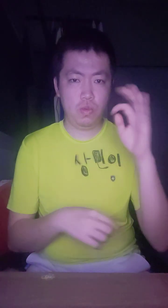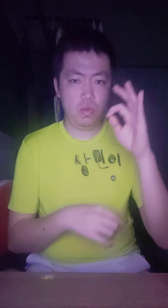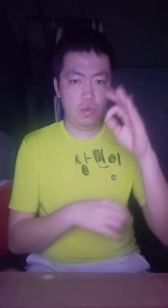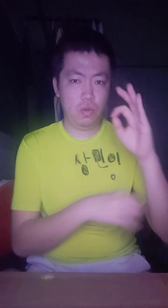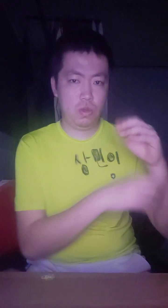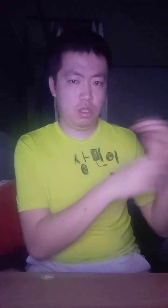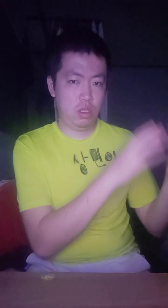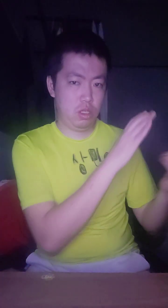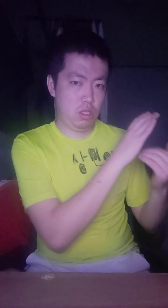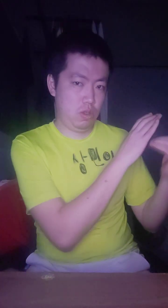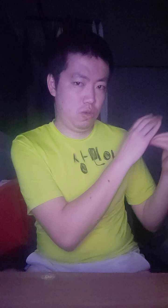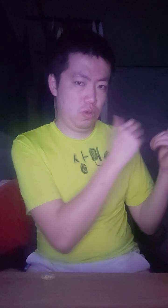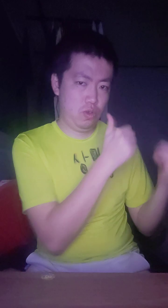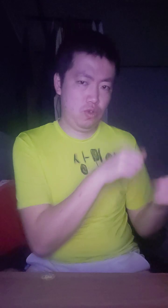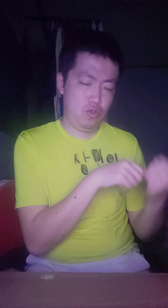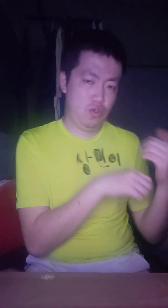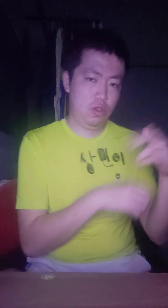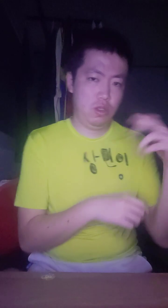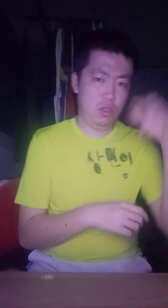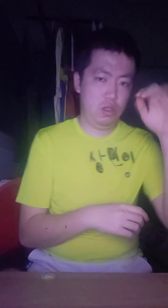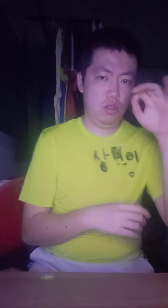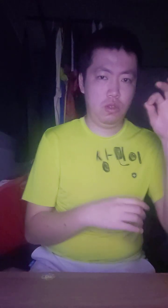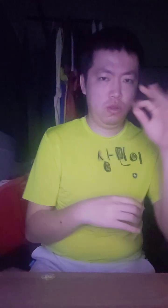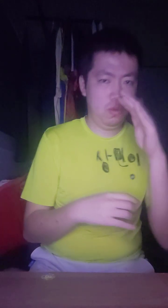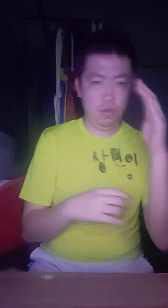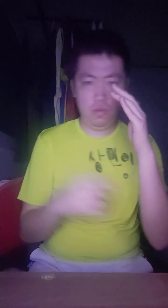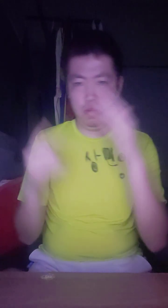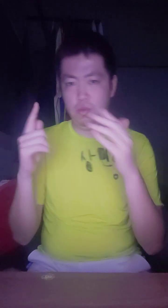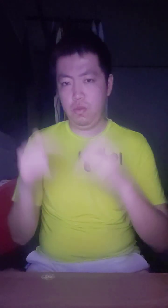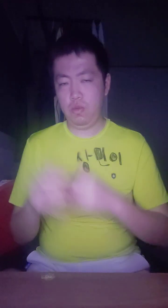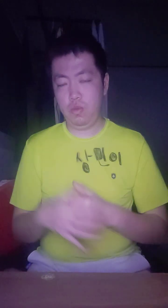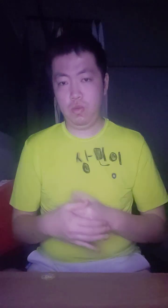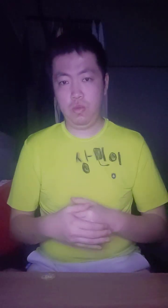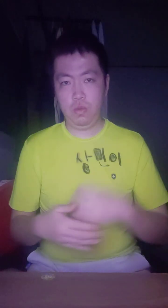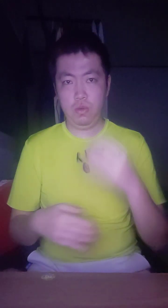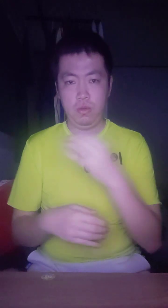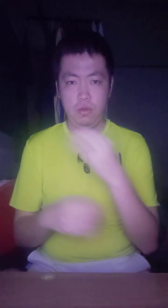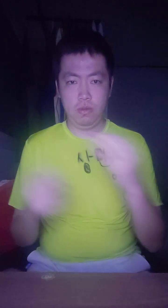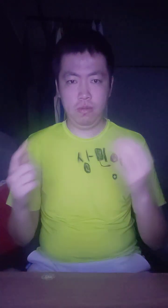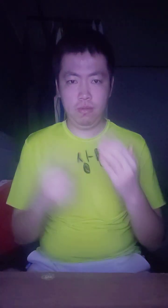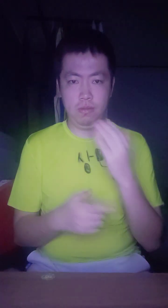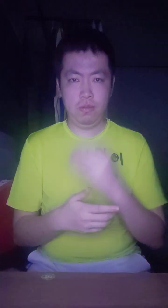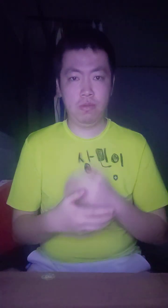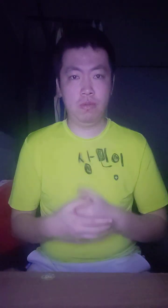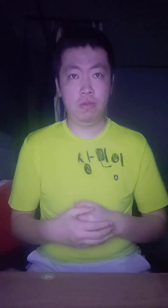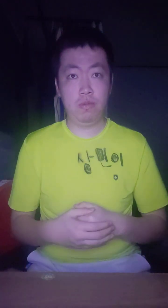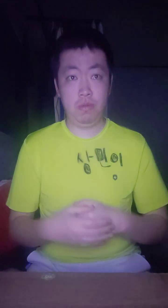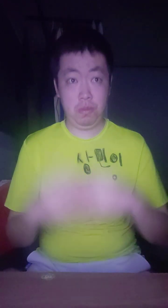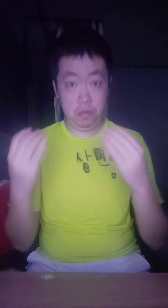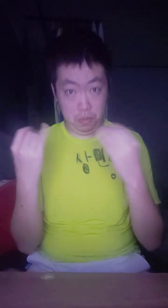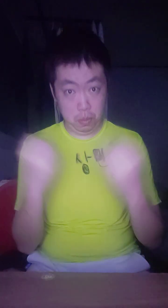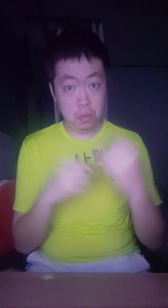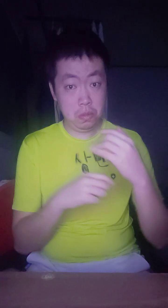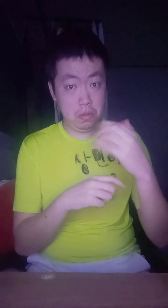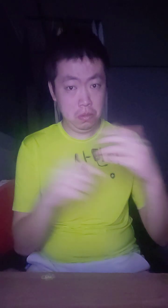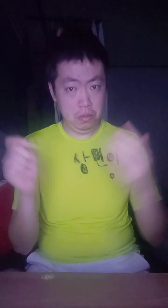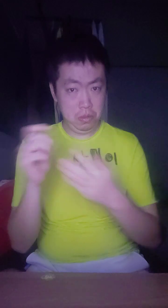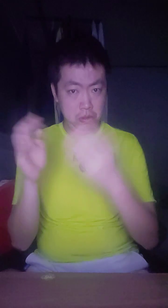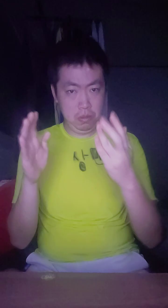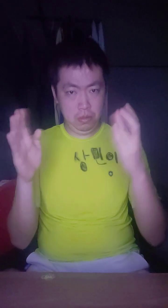왜 죽었는지에 대해서 인류라도 알 수 있게 도움을 주셨어요. 가해자 지 씨는 MBC 취재진의 연락에